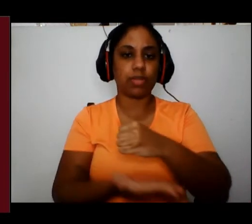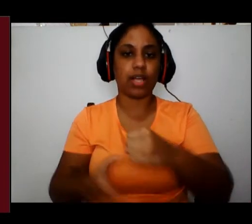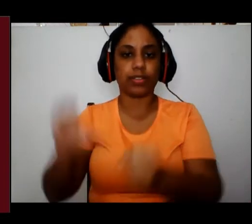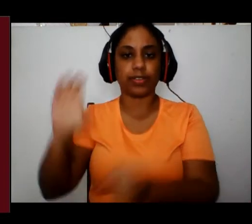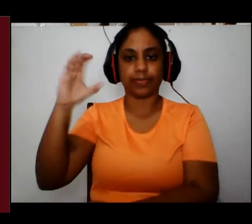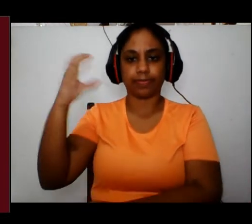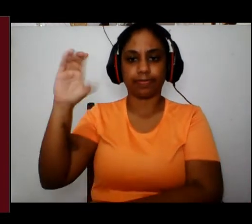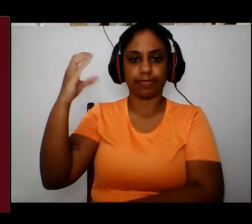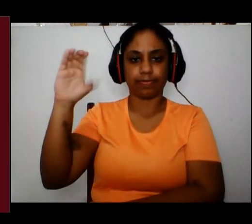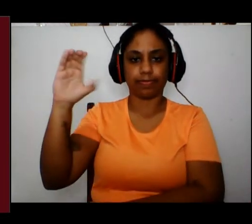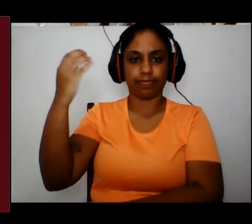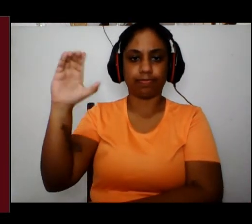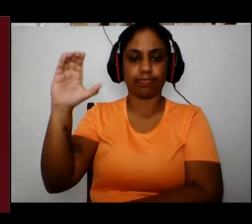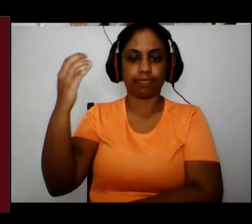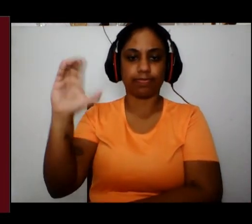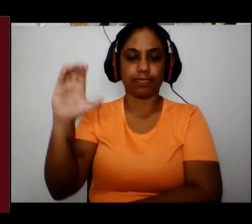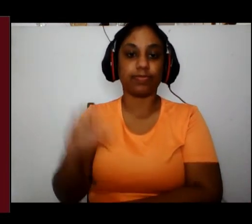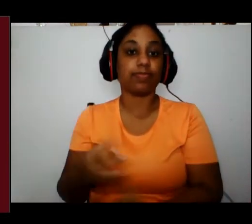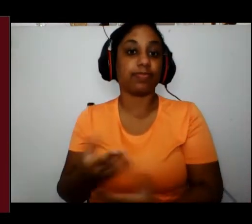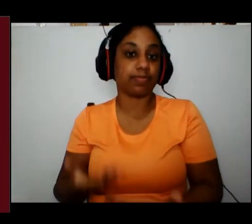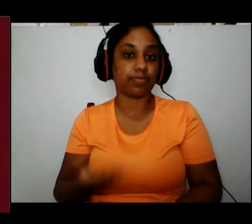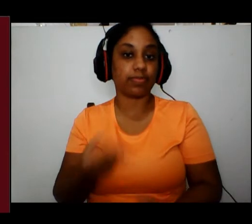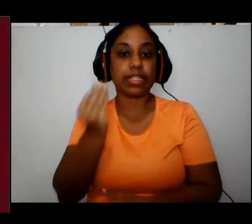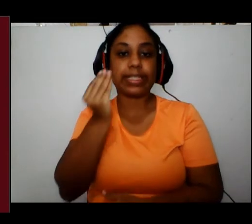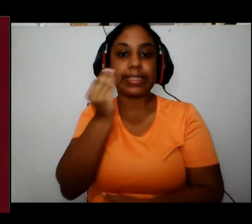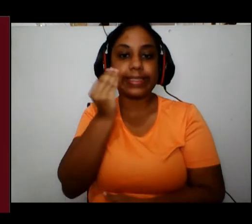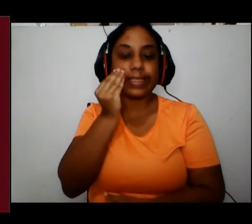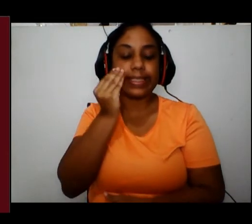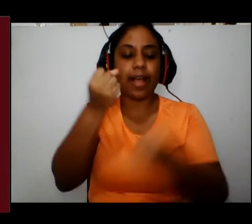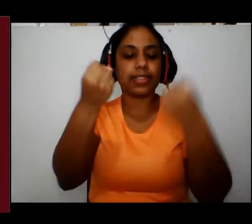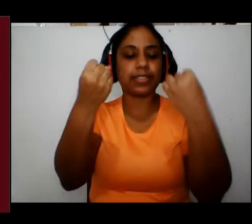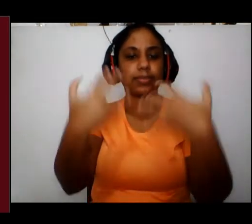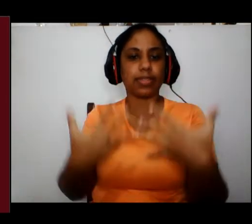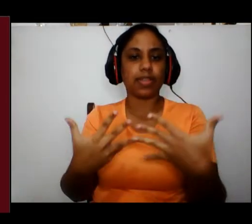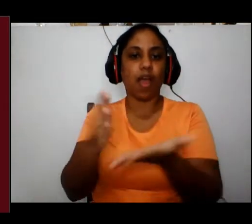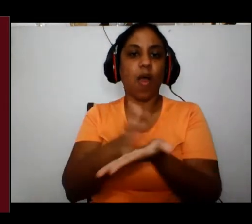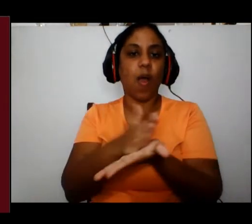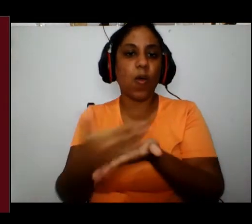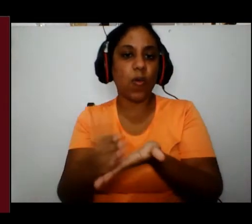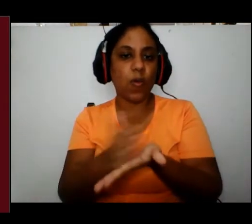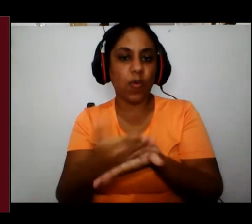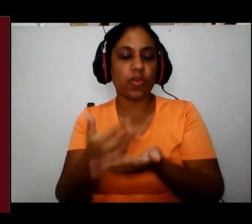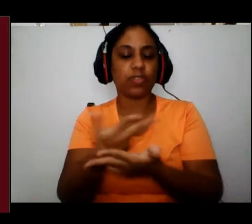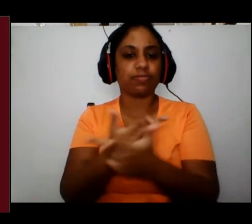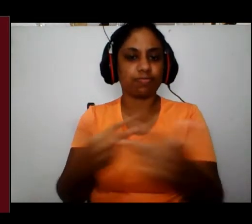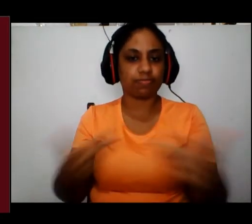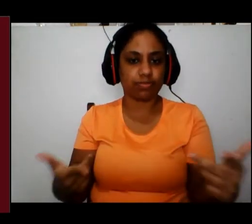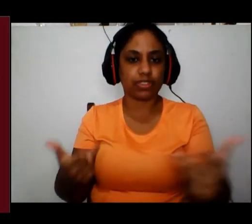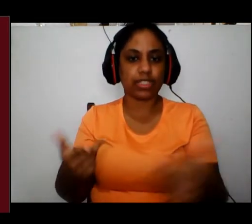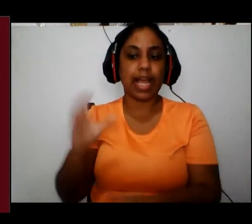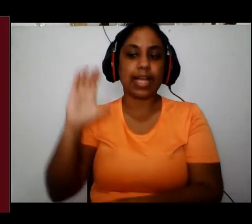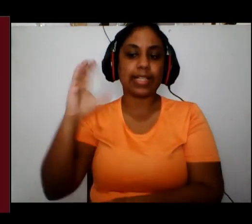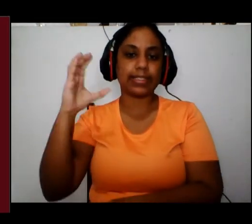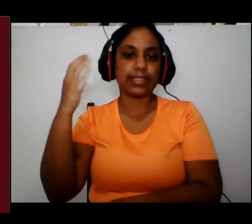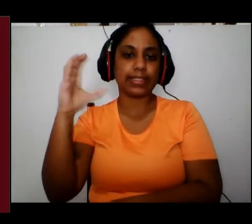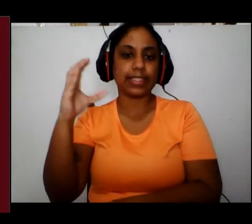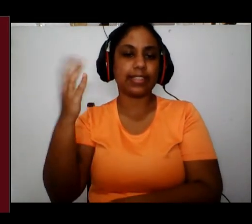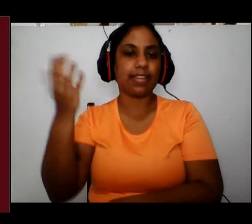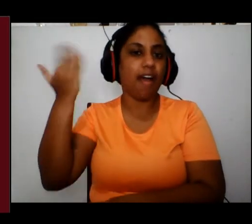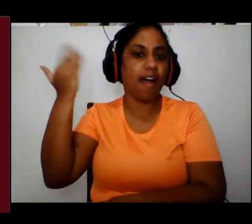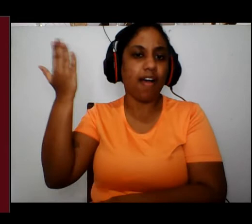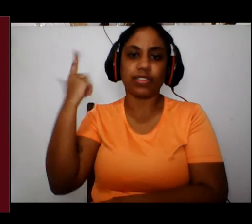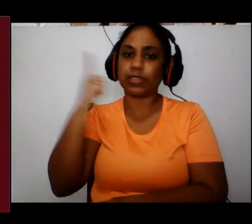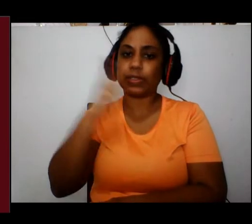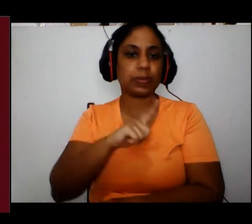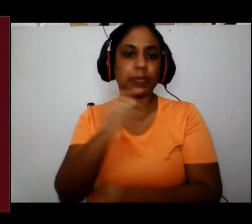base científica, ou seja, o mito tenta explicar alguns acontecimentos que a ciência não consegue explicar. Por